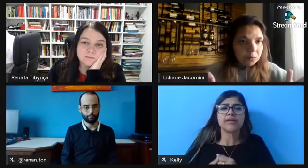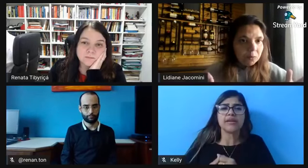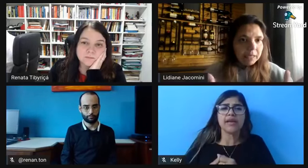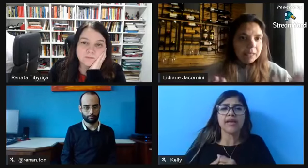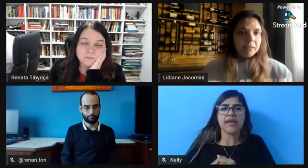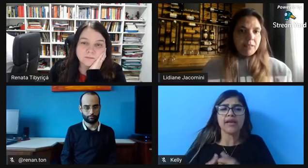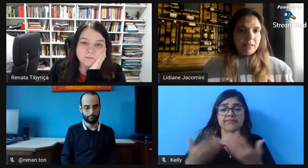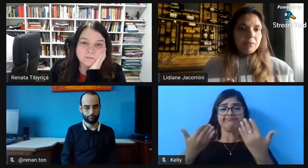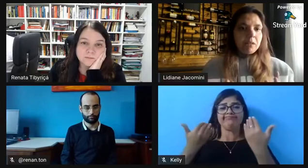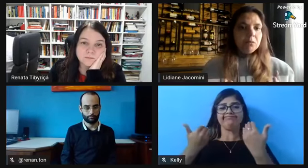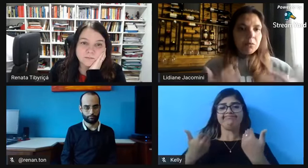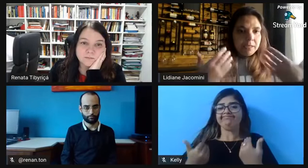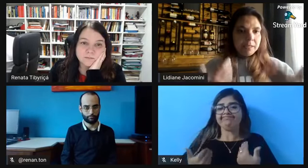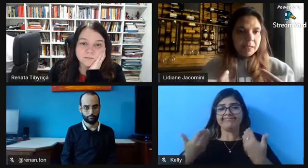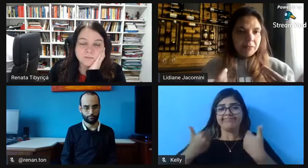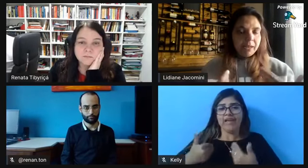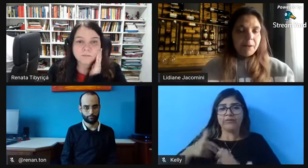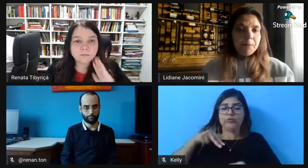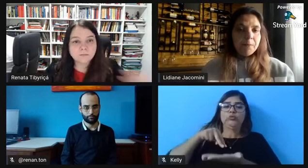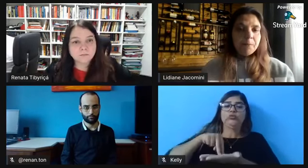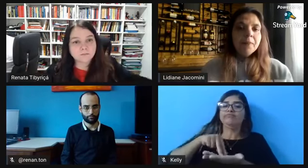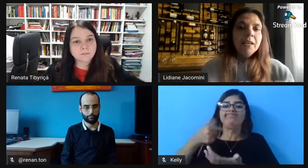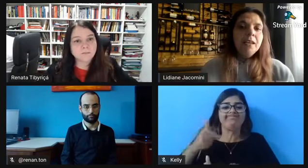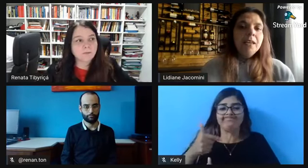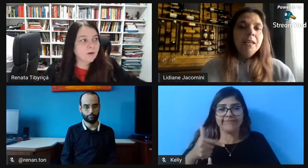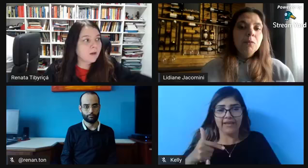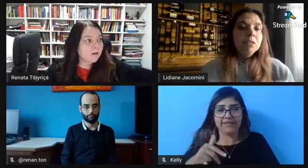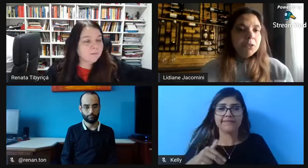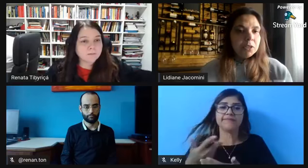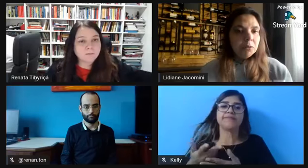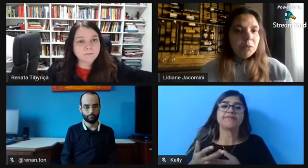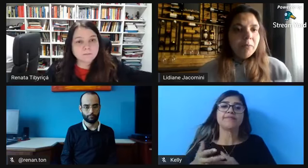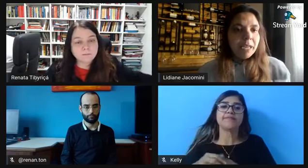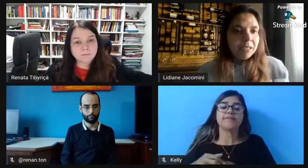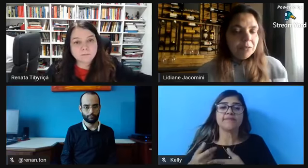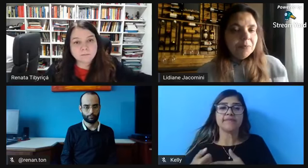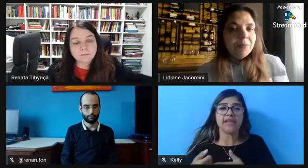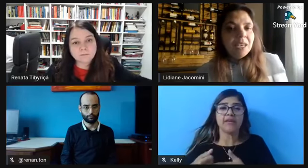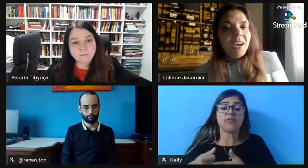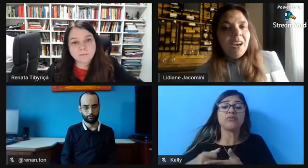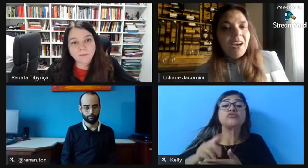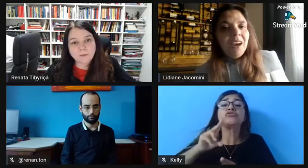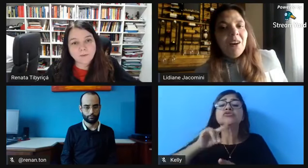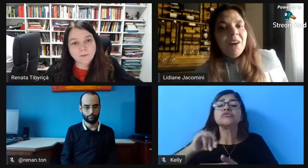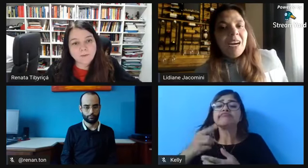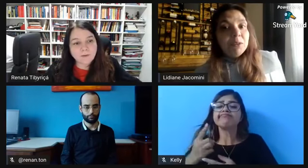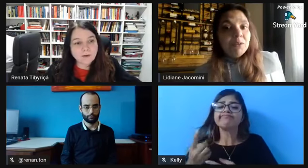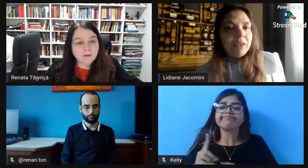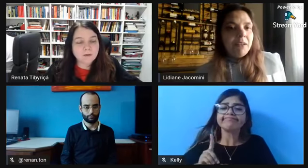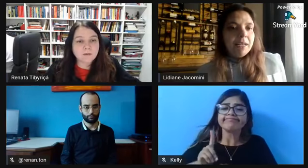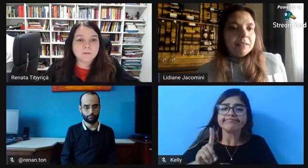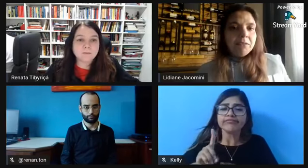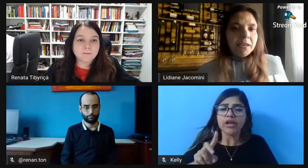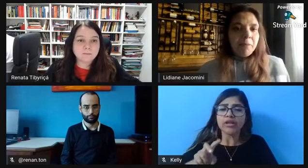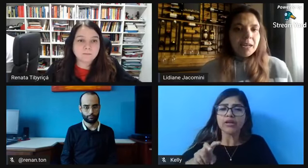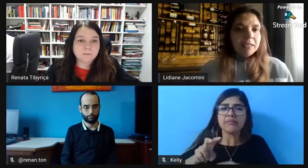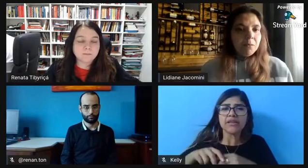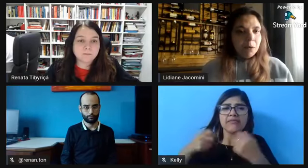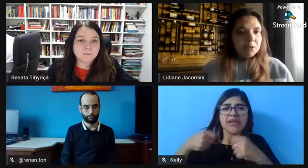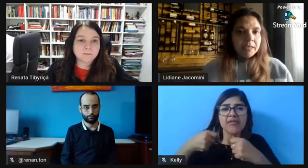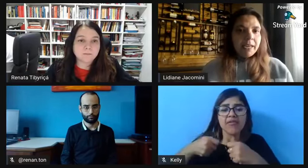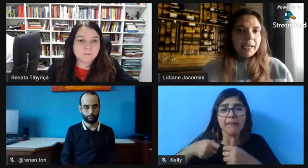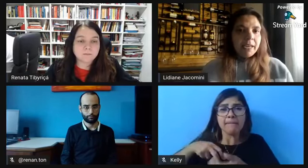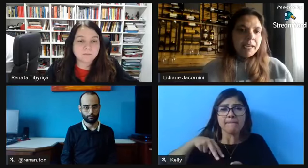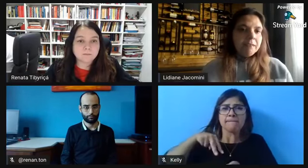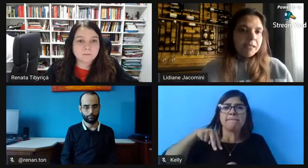o tronco, né? Ela não tem controle da cervical. E quando eu fui tirar o documento, a pessoa falava: ela tem que ficar parada e